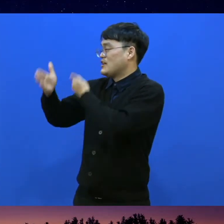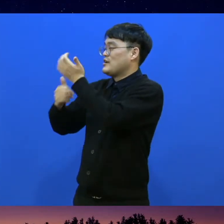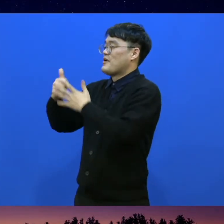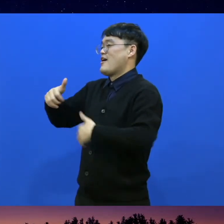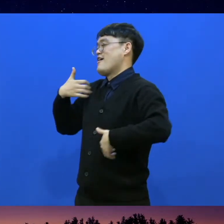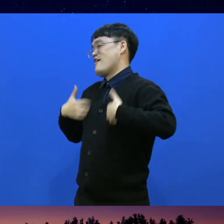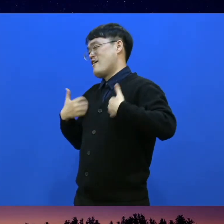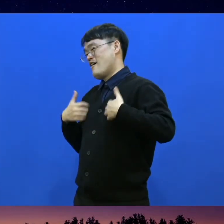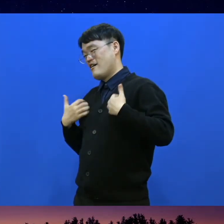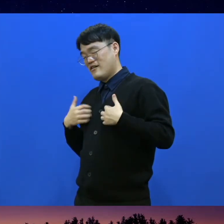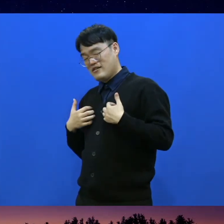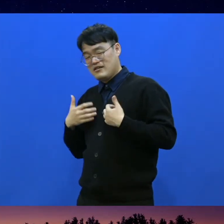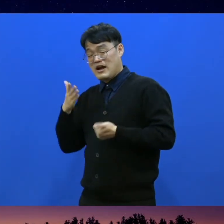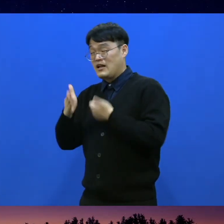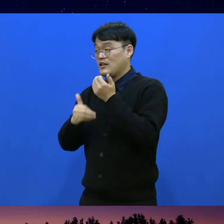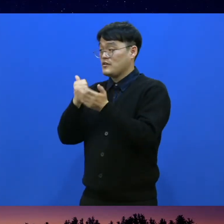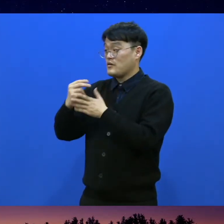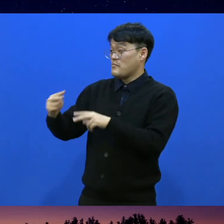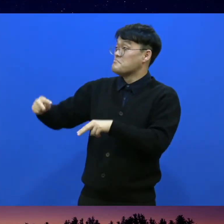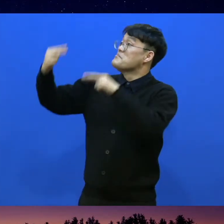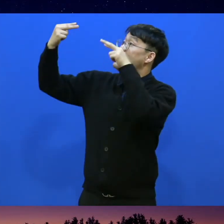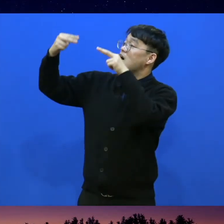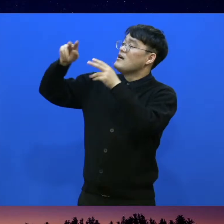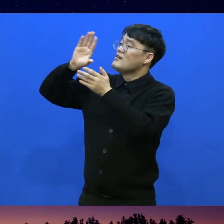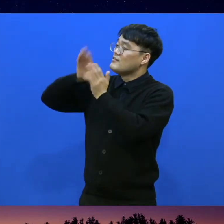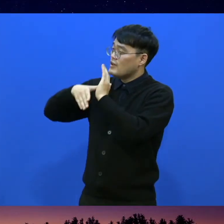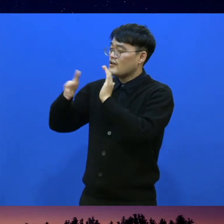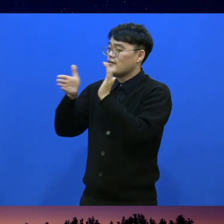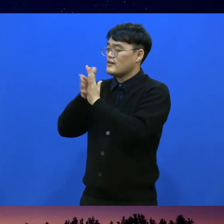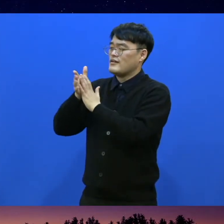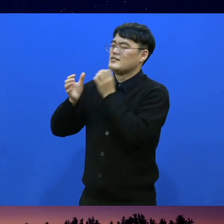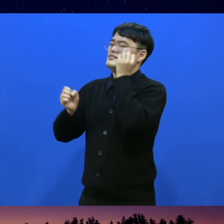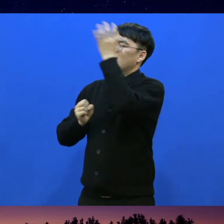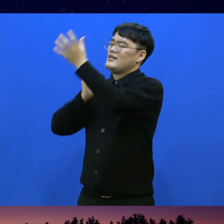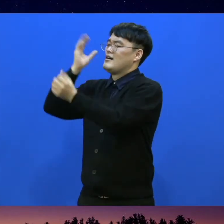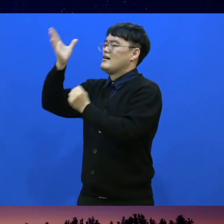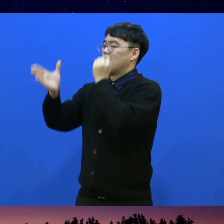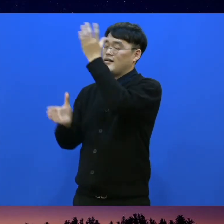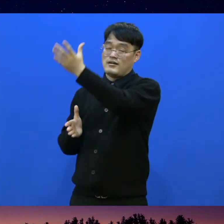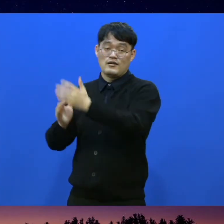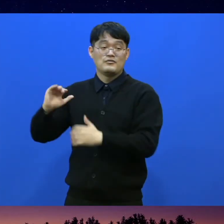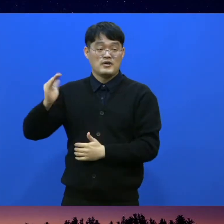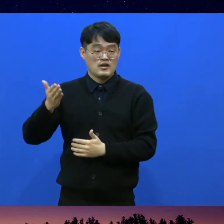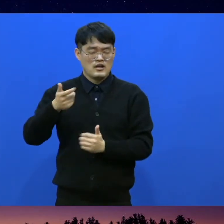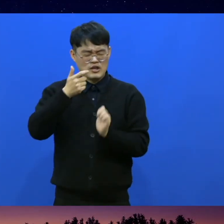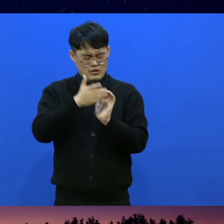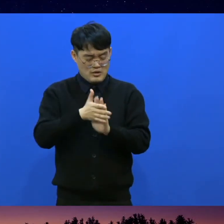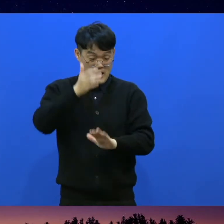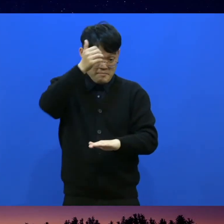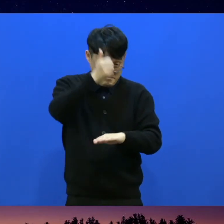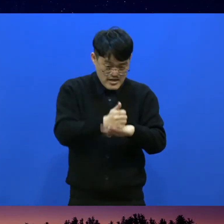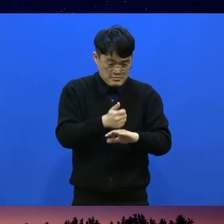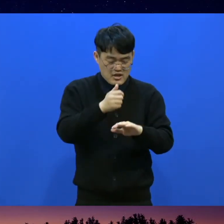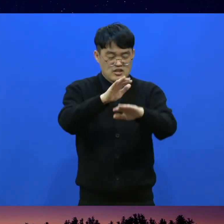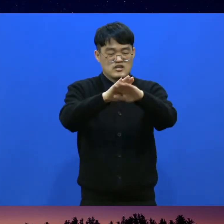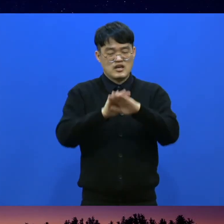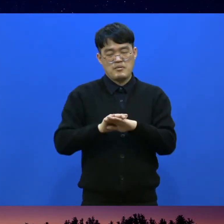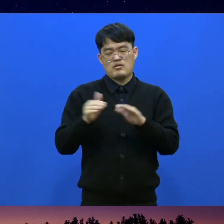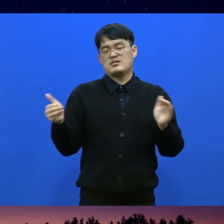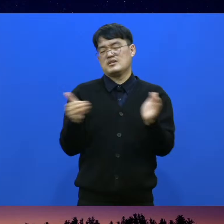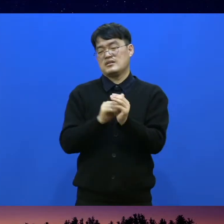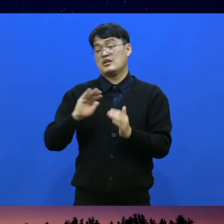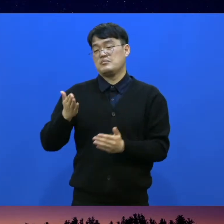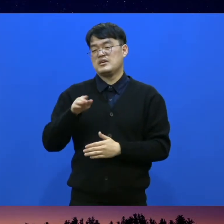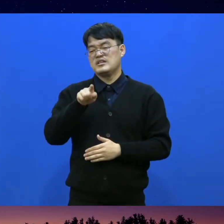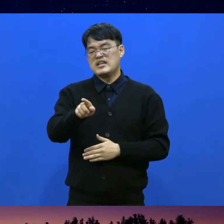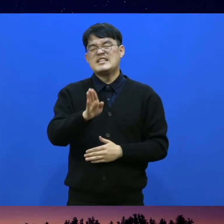것입니다. 그래서 하나님과 마주할 때 나오는 것은 찬양이에요. 찬양. 그래서 기도의 마지막은 예배로 끝나야 합니다. 그게 진짜